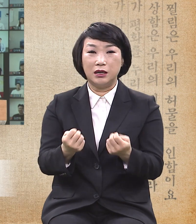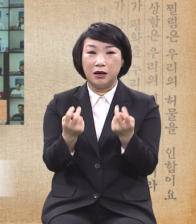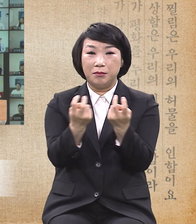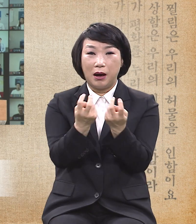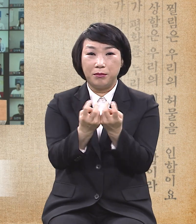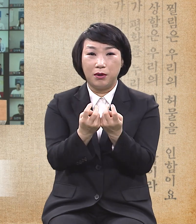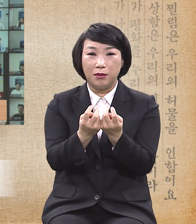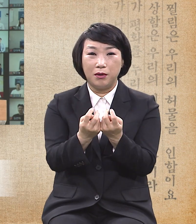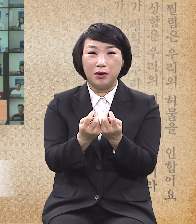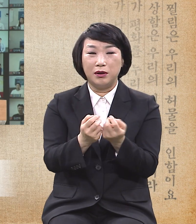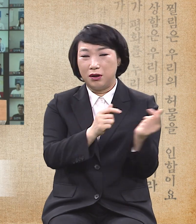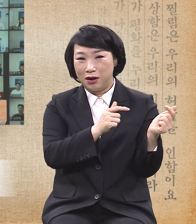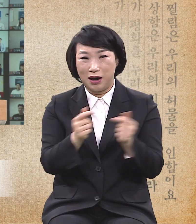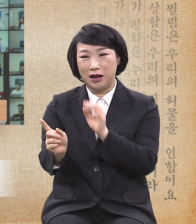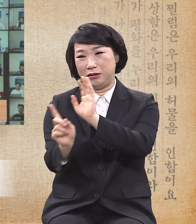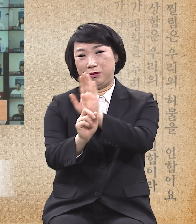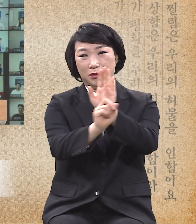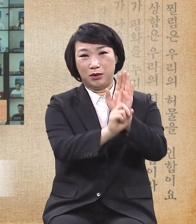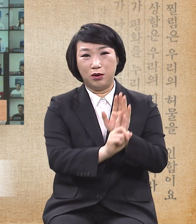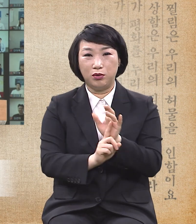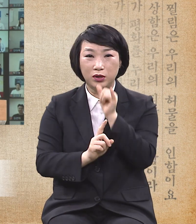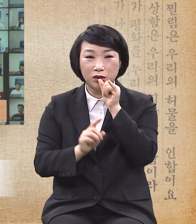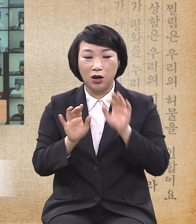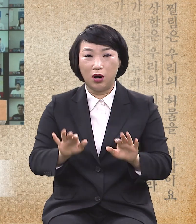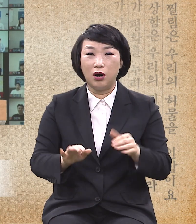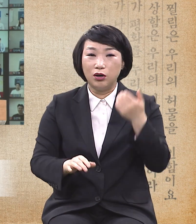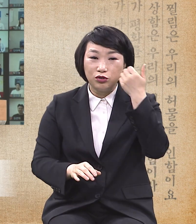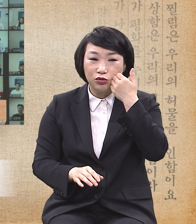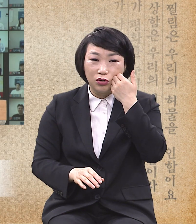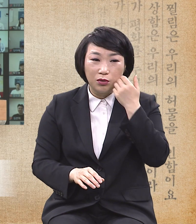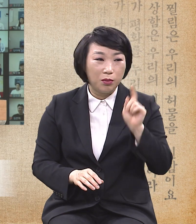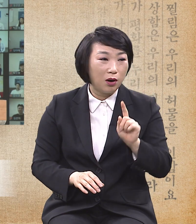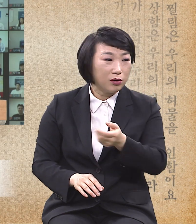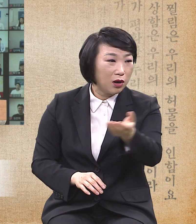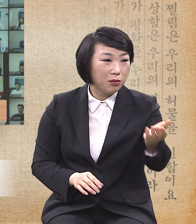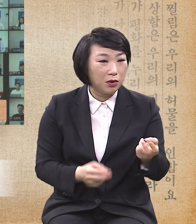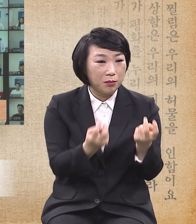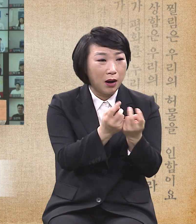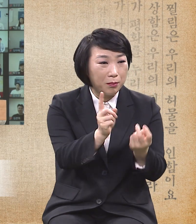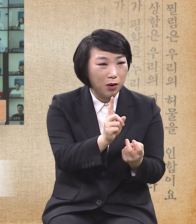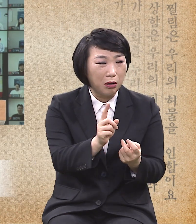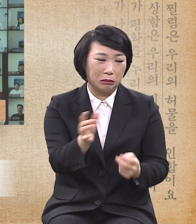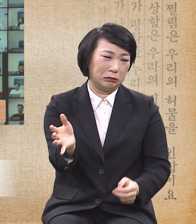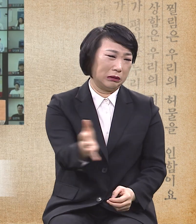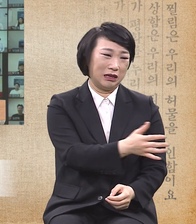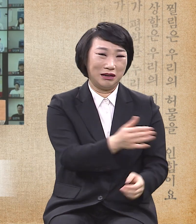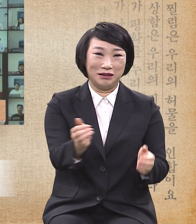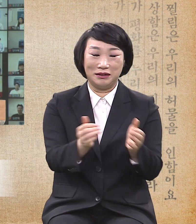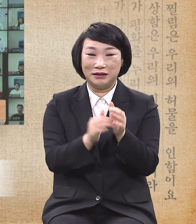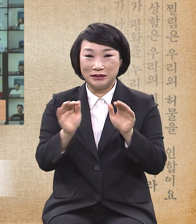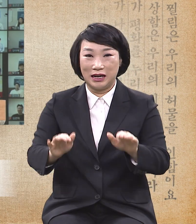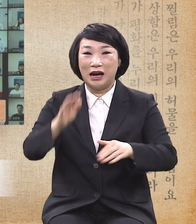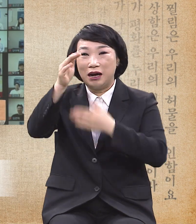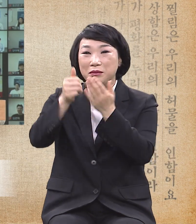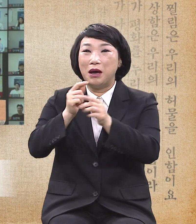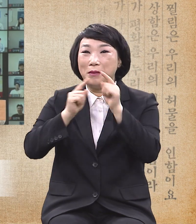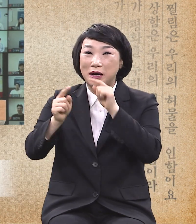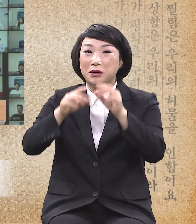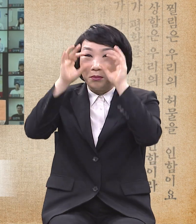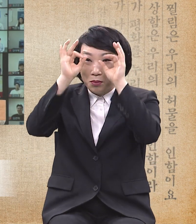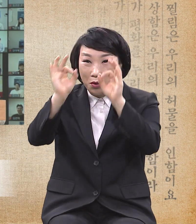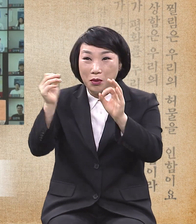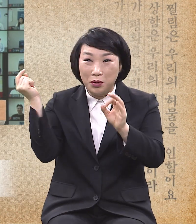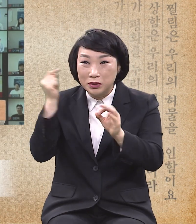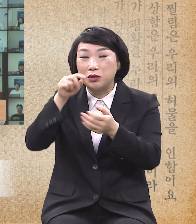수단을 다녔습니다. 예. 어떤 방법이 없어요. 하나님 말씀을 듣고